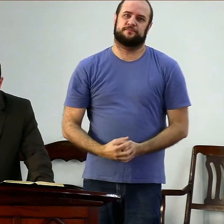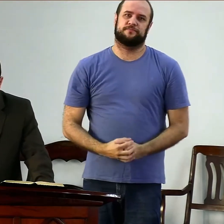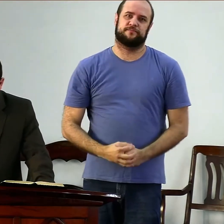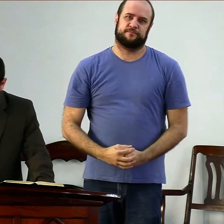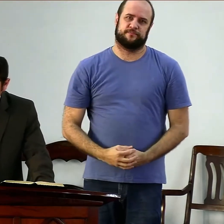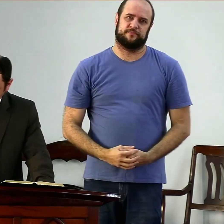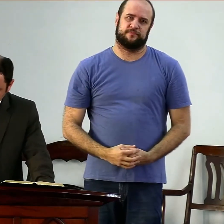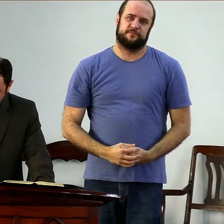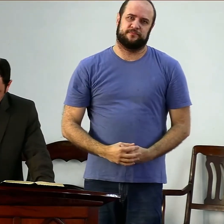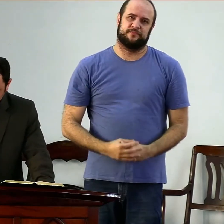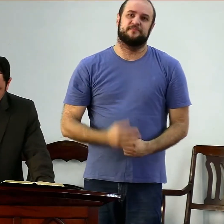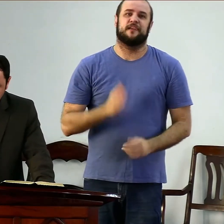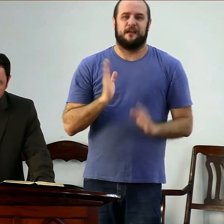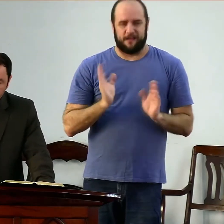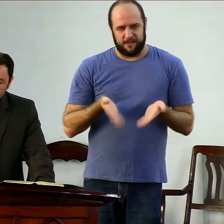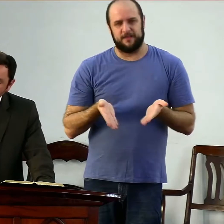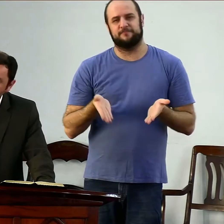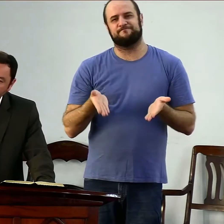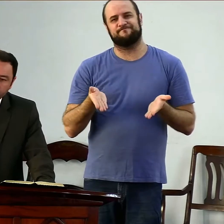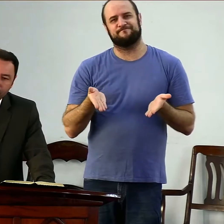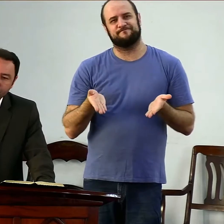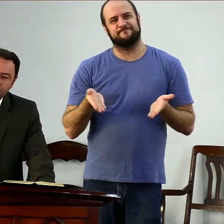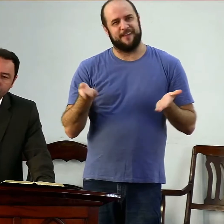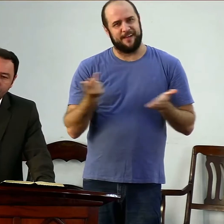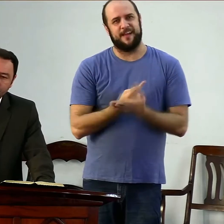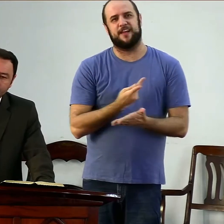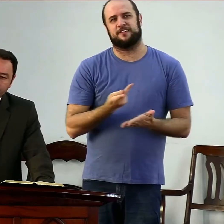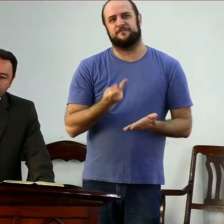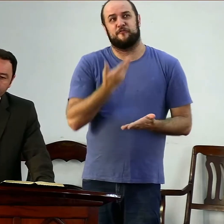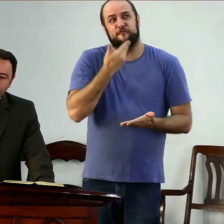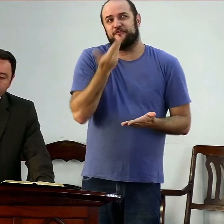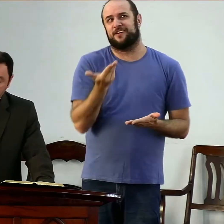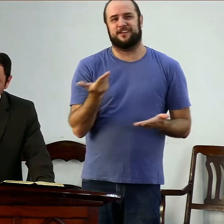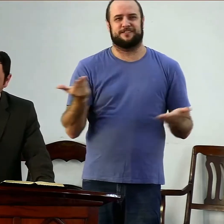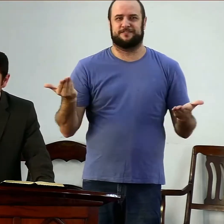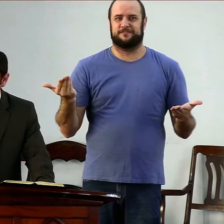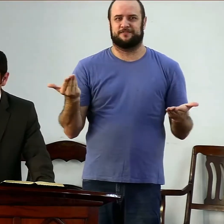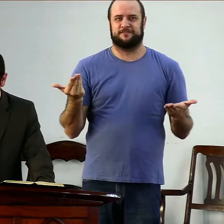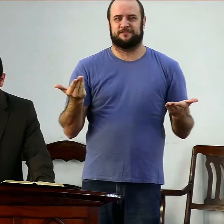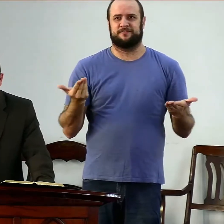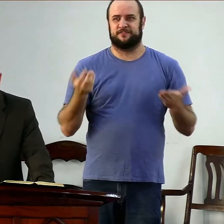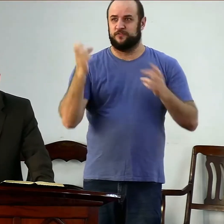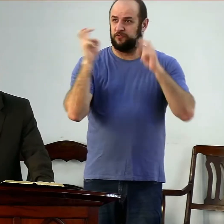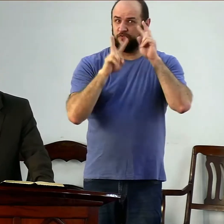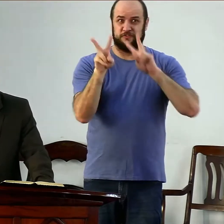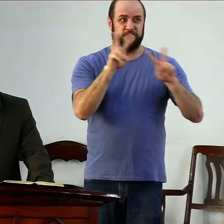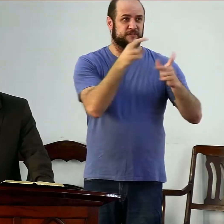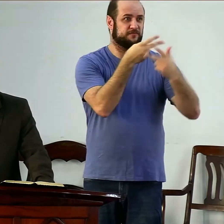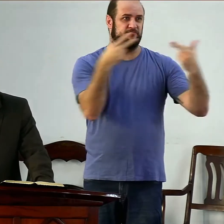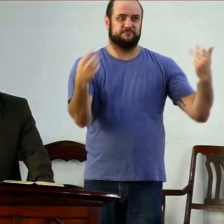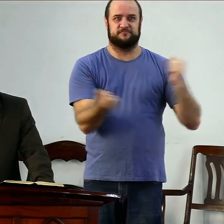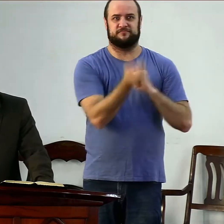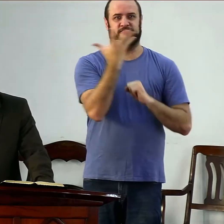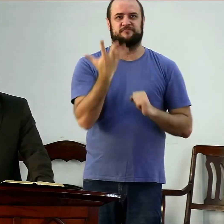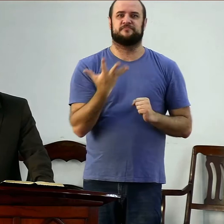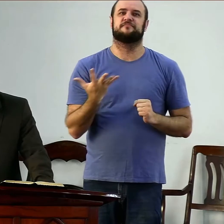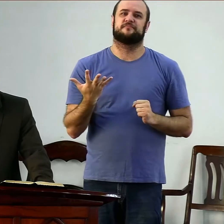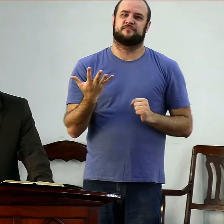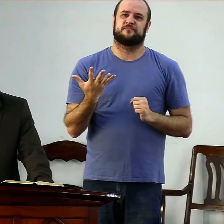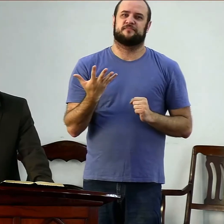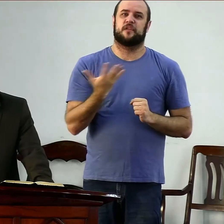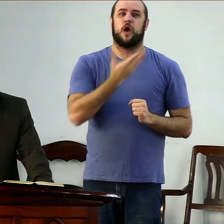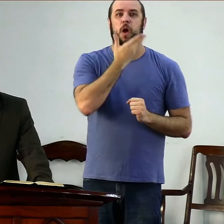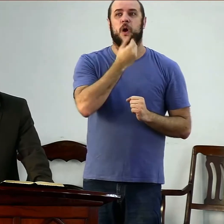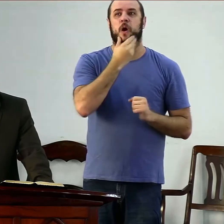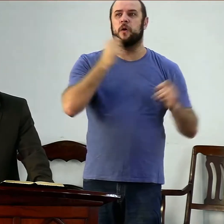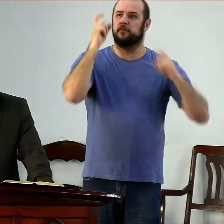E incorremos nesse erro com muita facilidade e com bastante frequência. A preocupação do